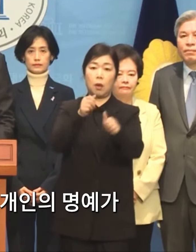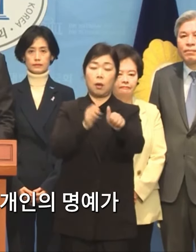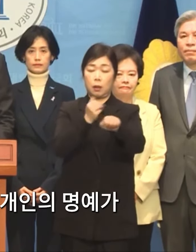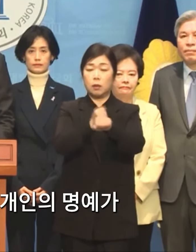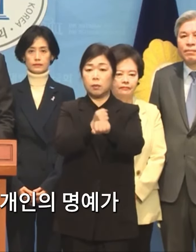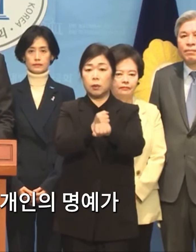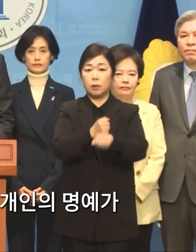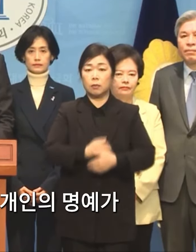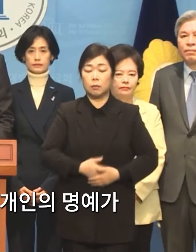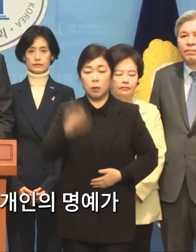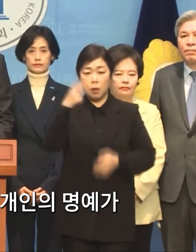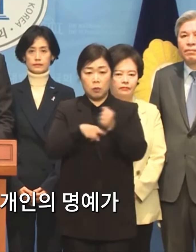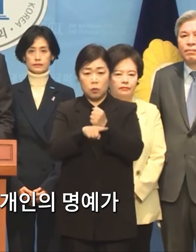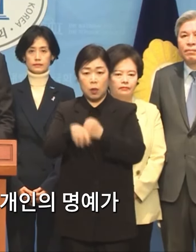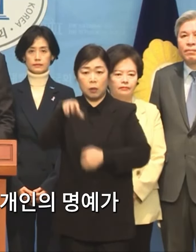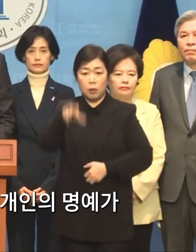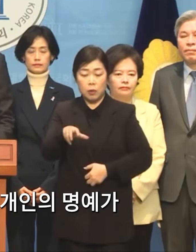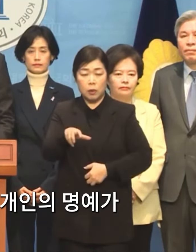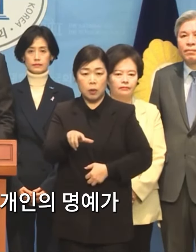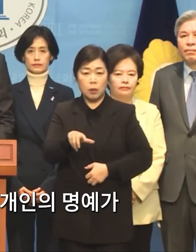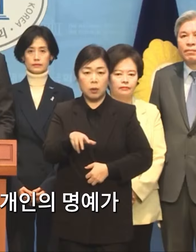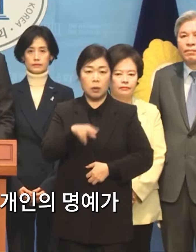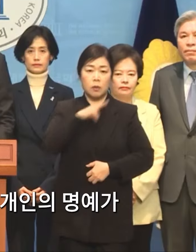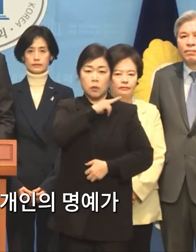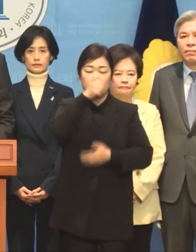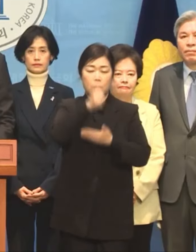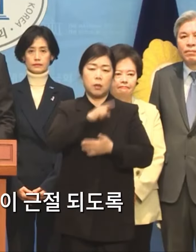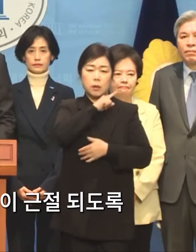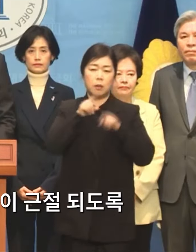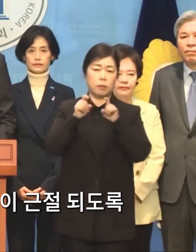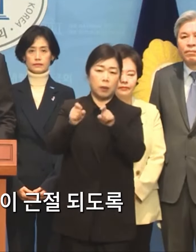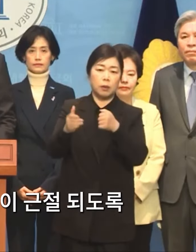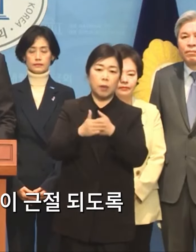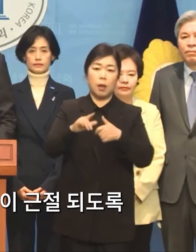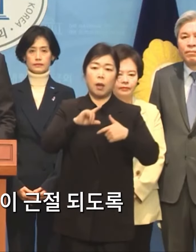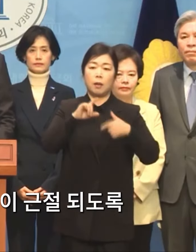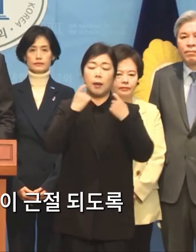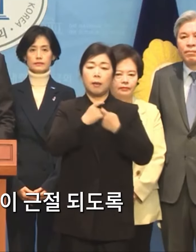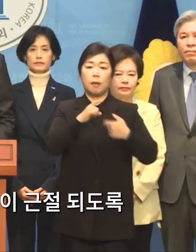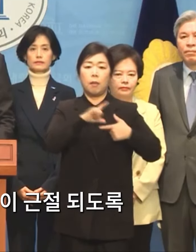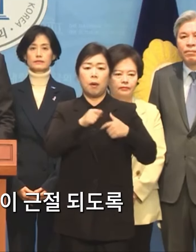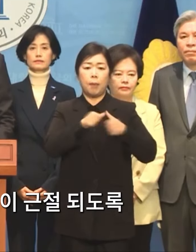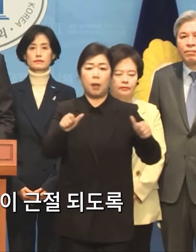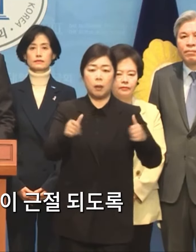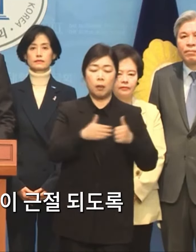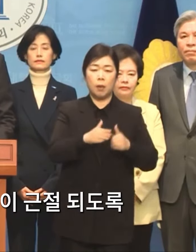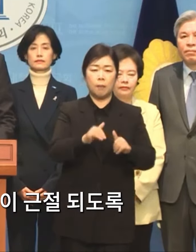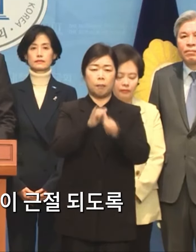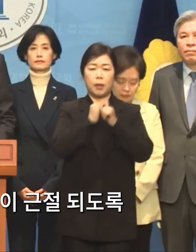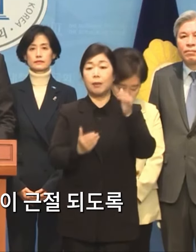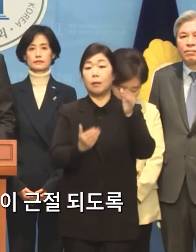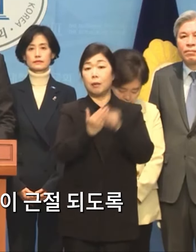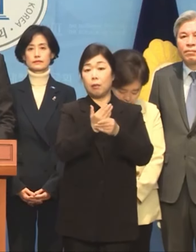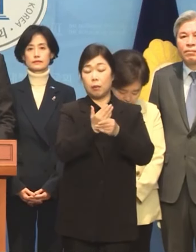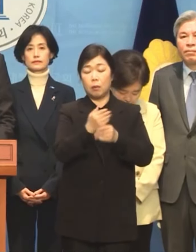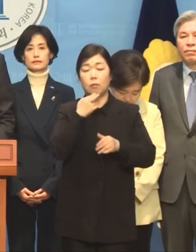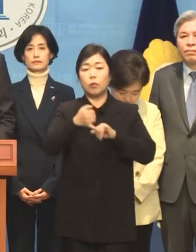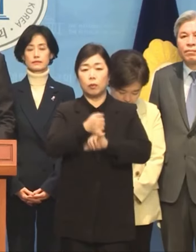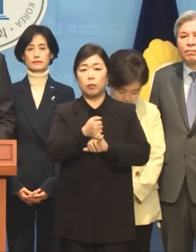수사기관의 사실 유출로 개인의 명예가 짓밟혀 극단적인 선택에 내몰리는 일이 근절되도록